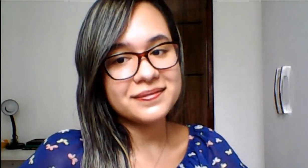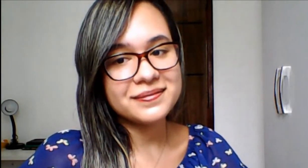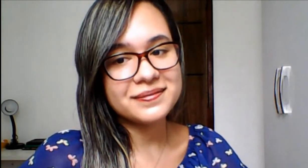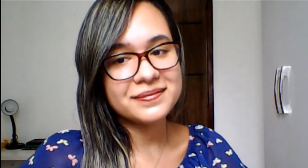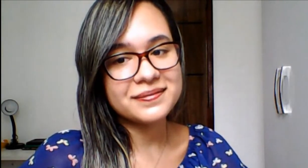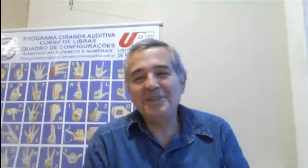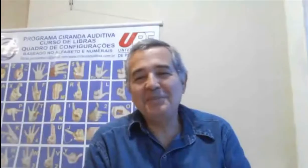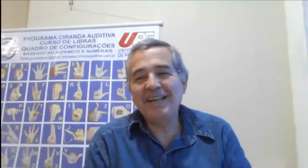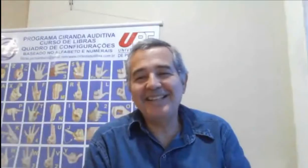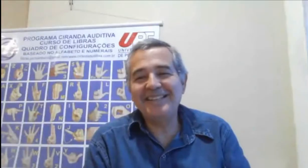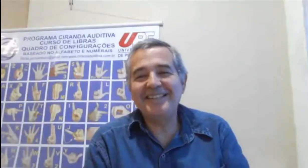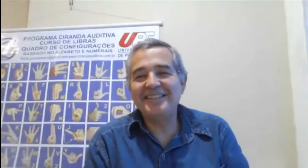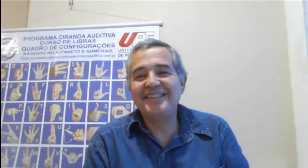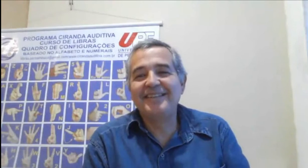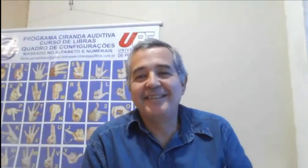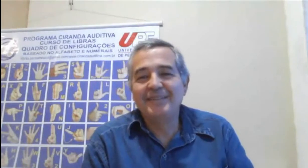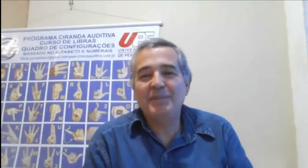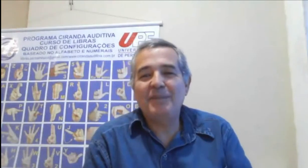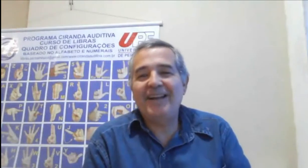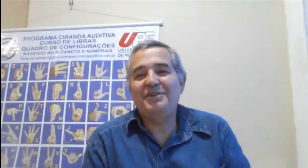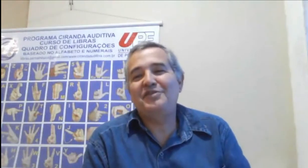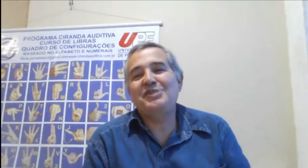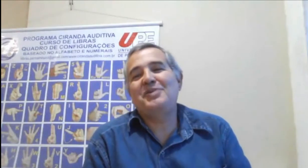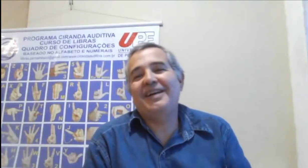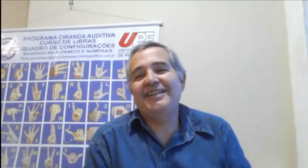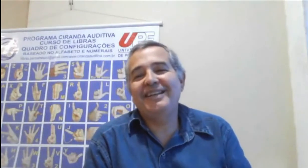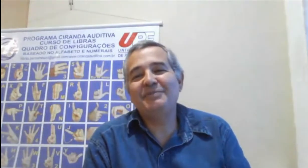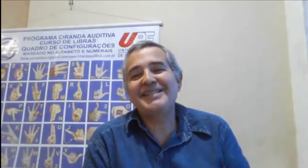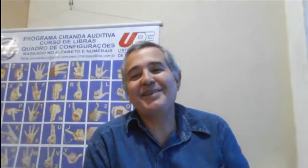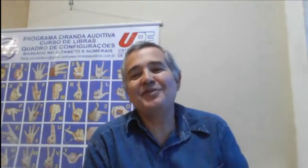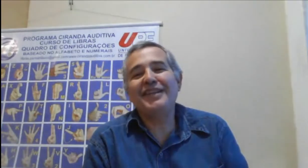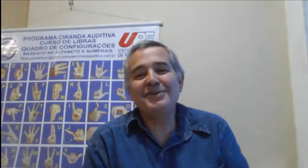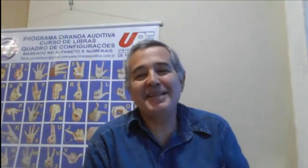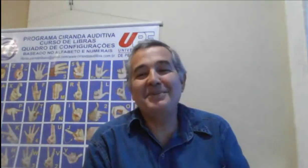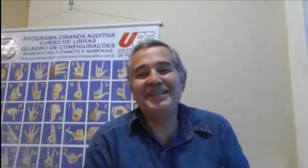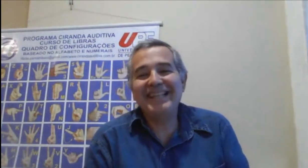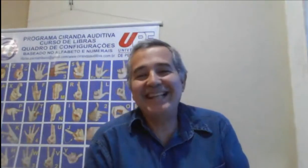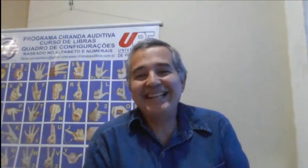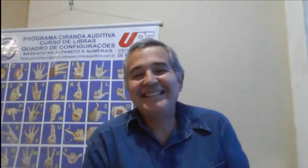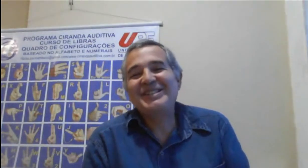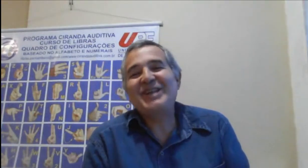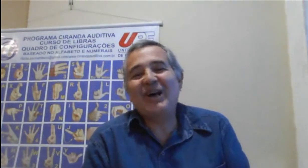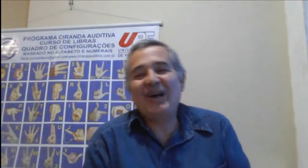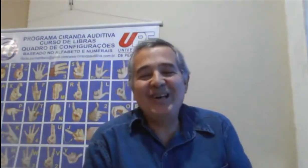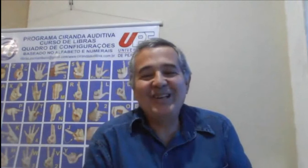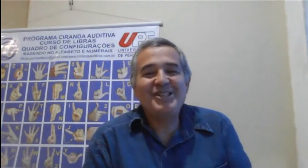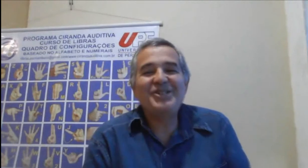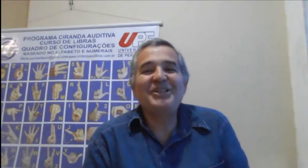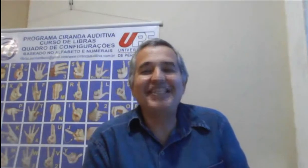Isso é pergunta para a gente preparar uma feijoada e passar um final de semana só